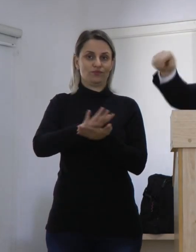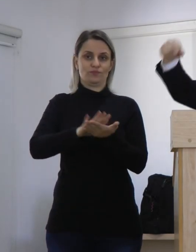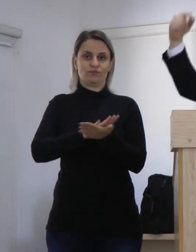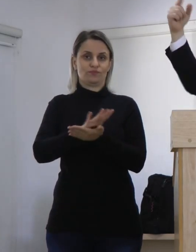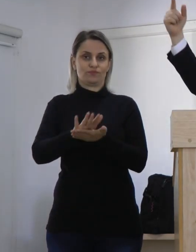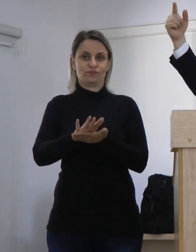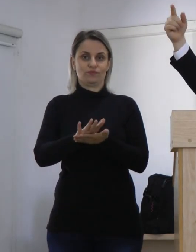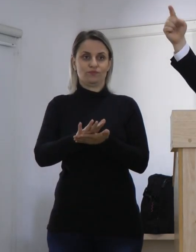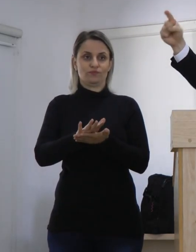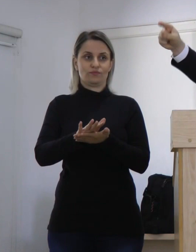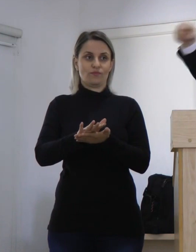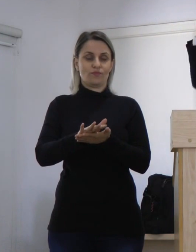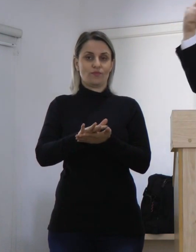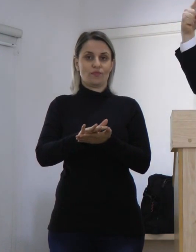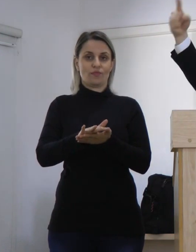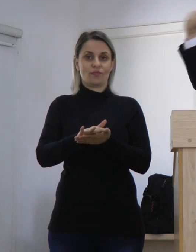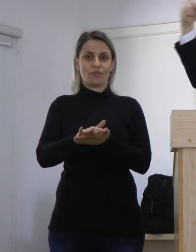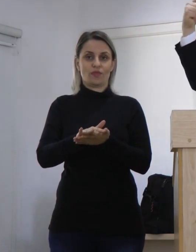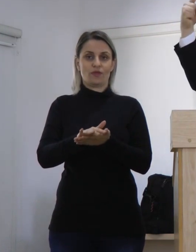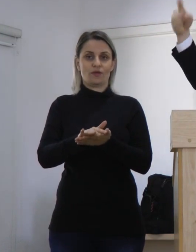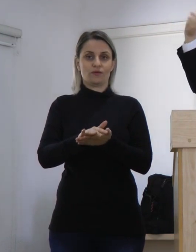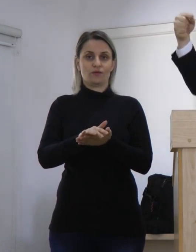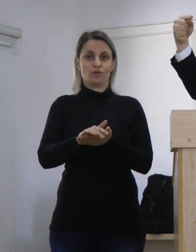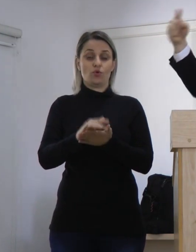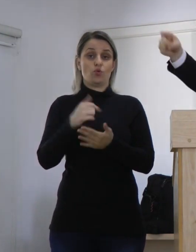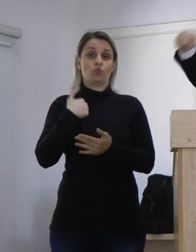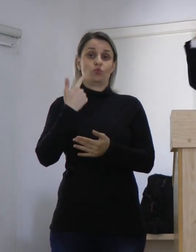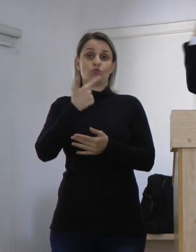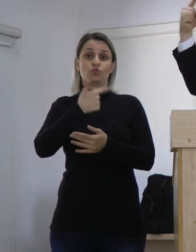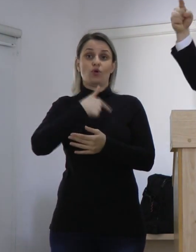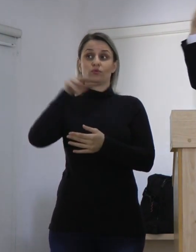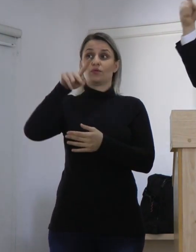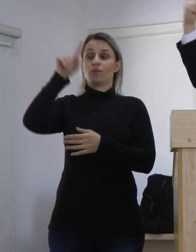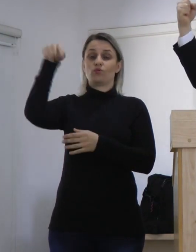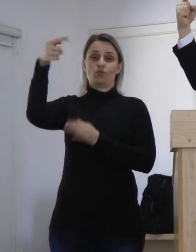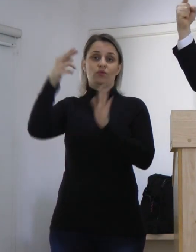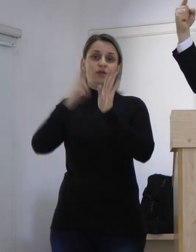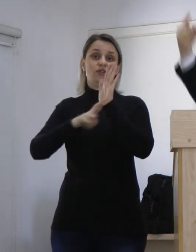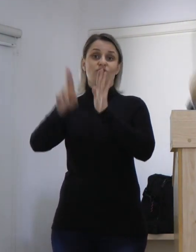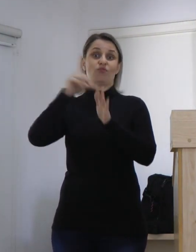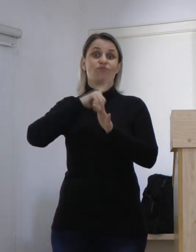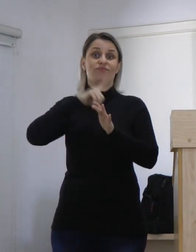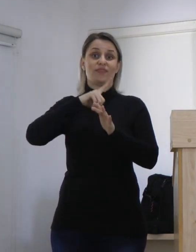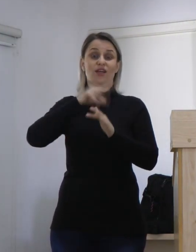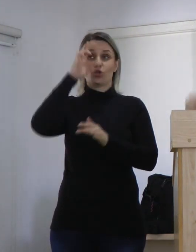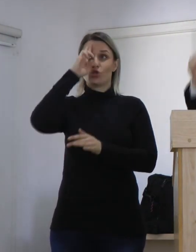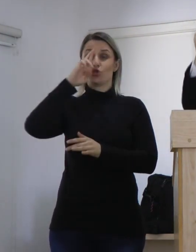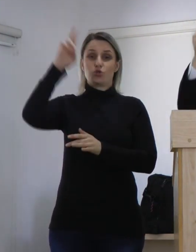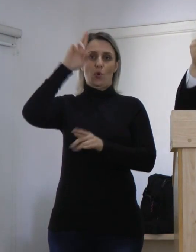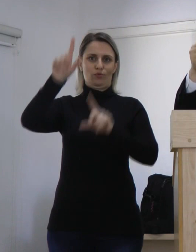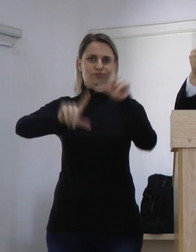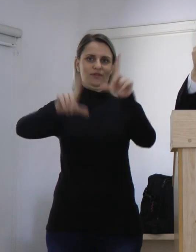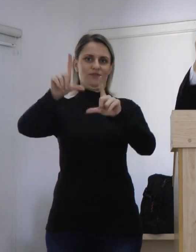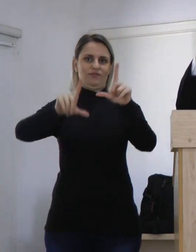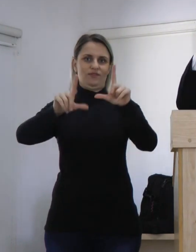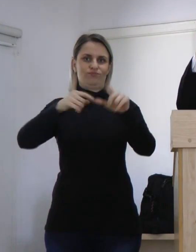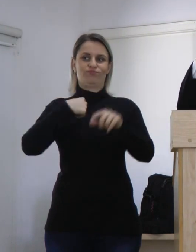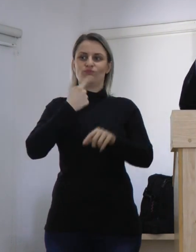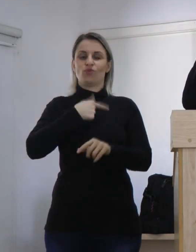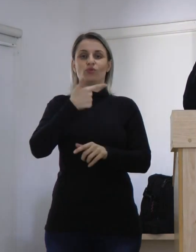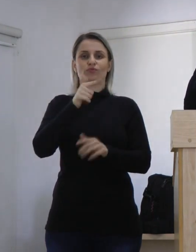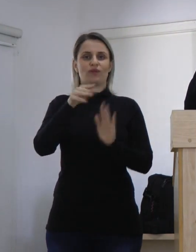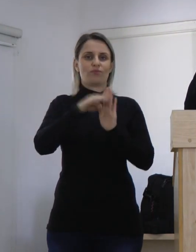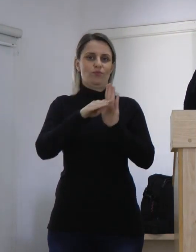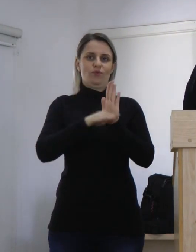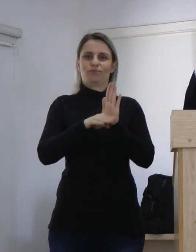Nossos irmãos de outras religiões têm cadeias de televisão, não é programa não, é cadeias de televisão. E nós não conseguimos pagar